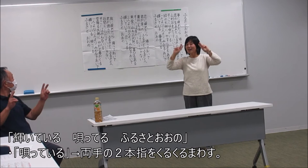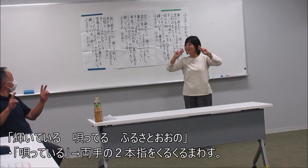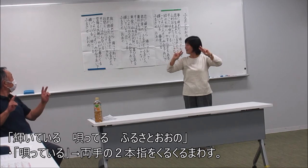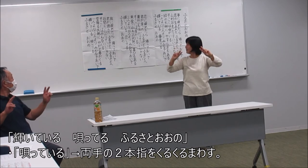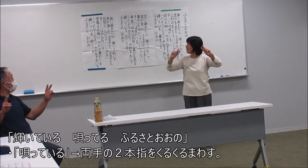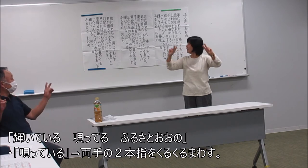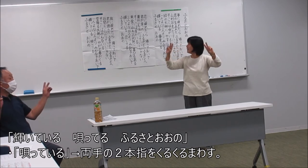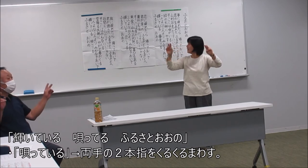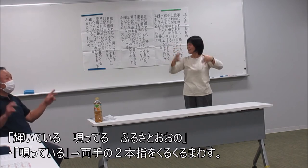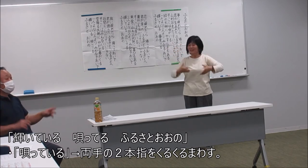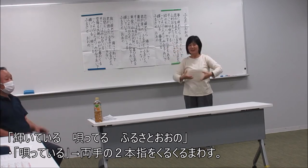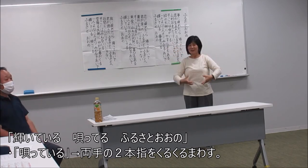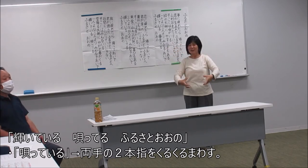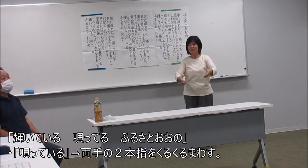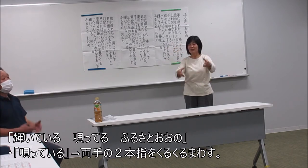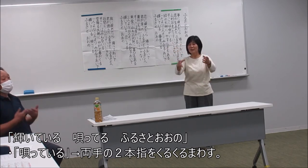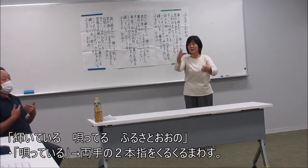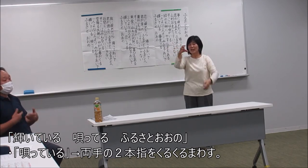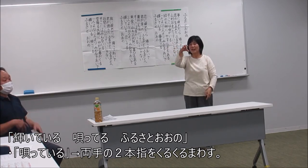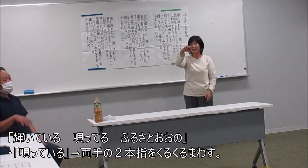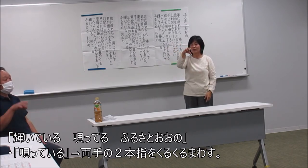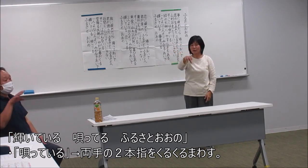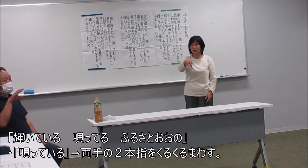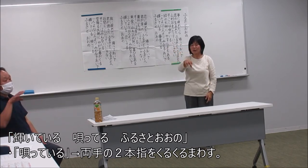立てている。 ふるさと、